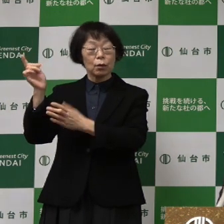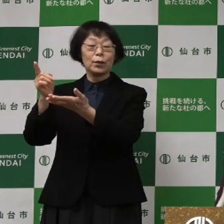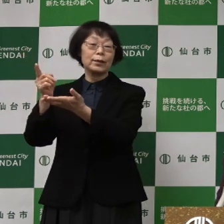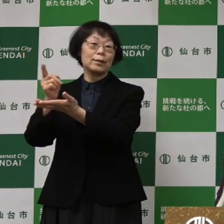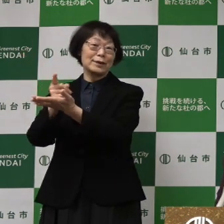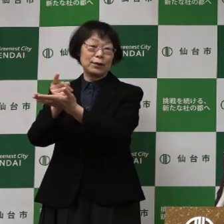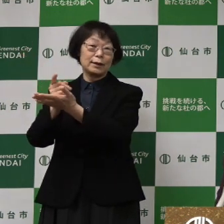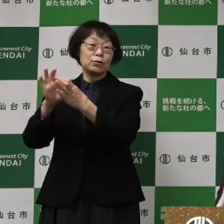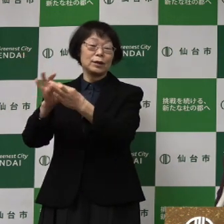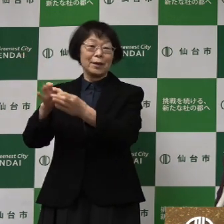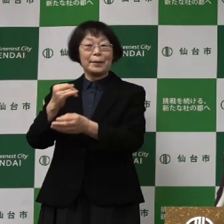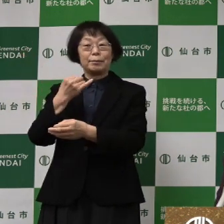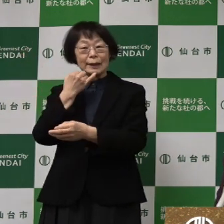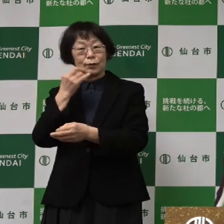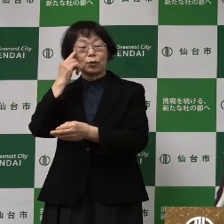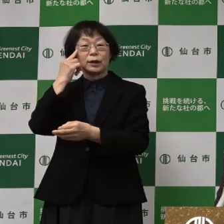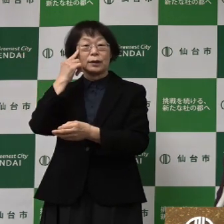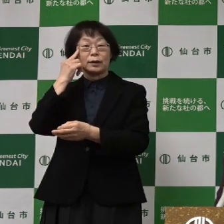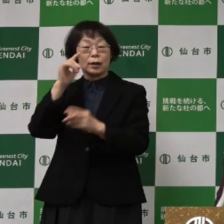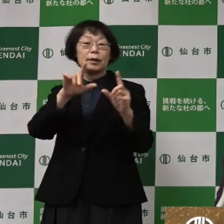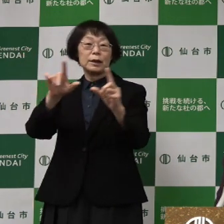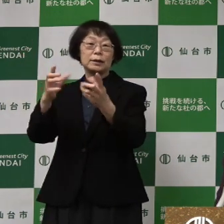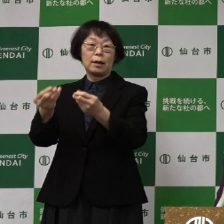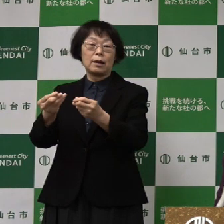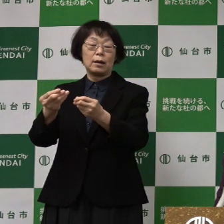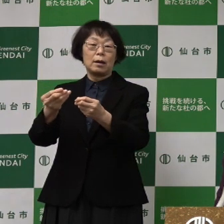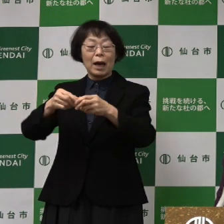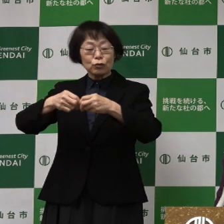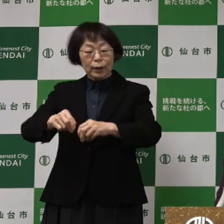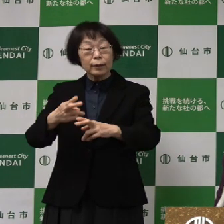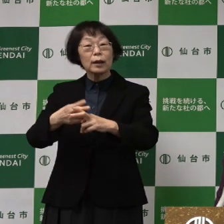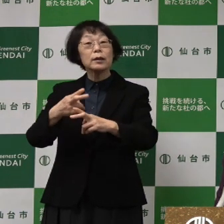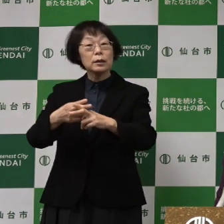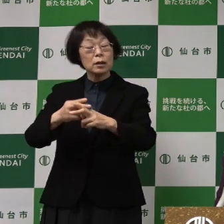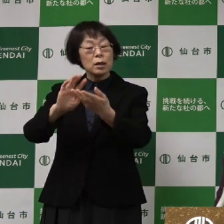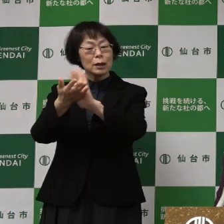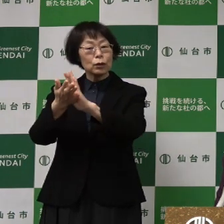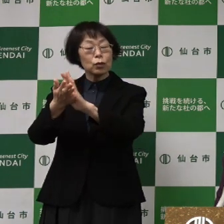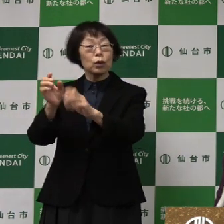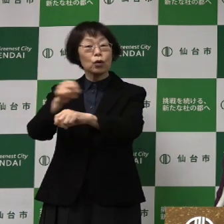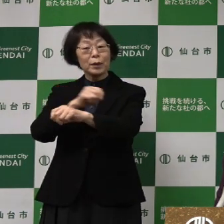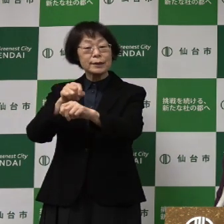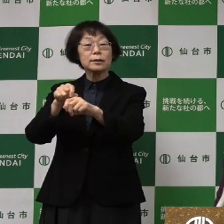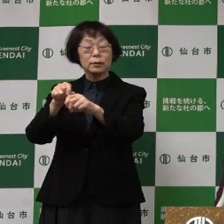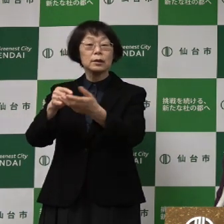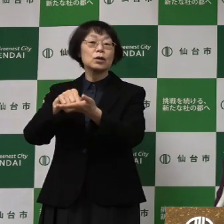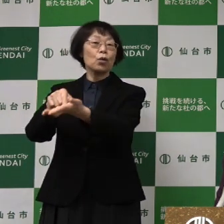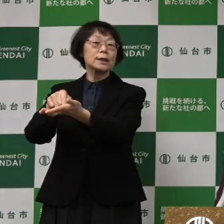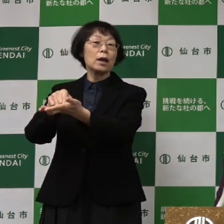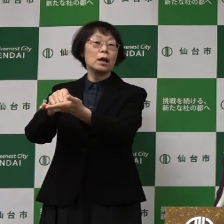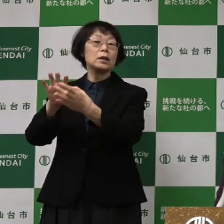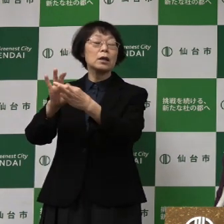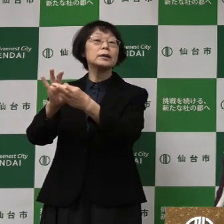策に関しては是と考えているというふうにおっしゃっていますけれども、まあ、この具体的に県の特別要請、緊急特別要請に